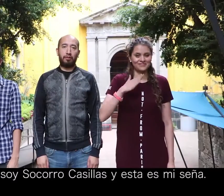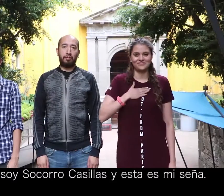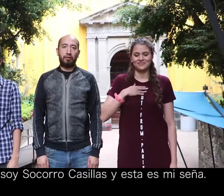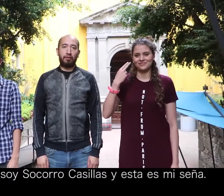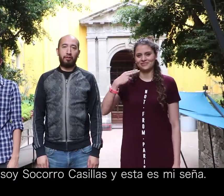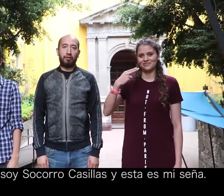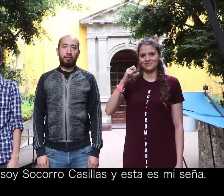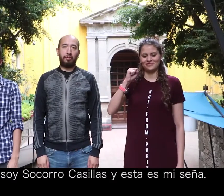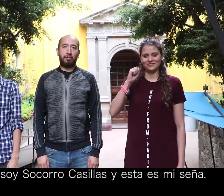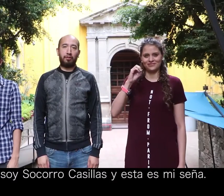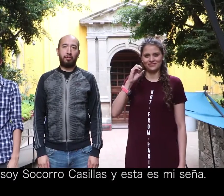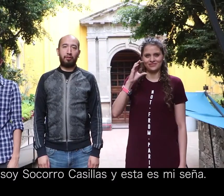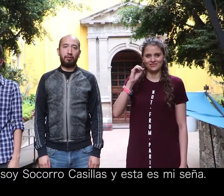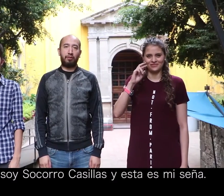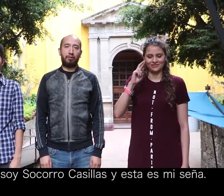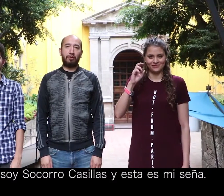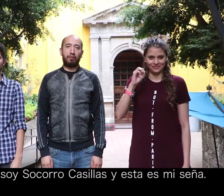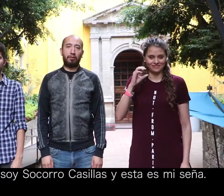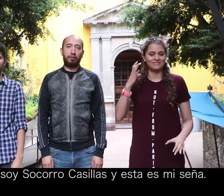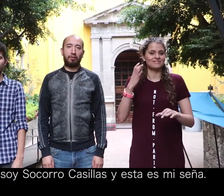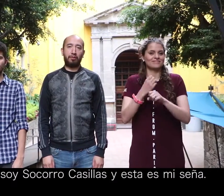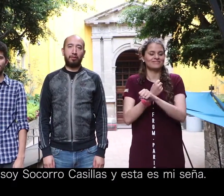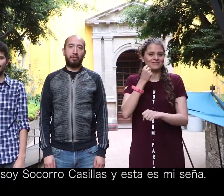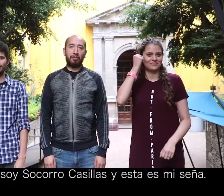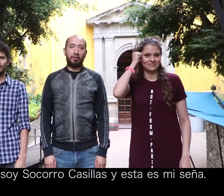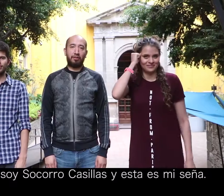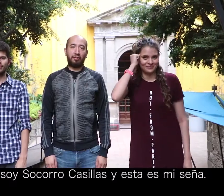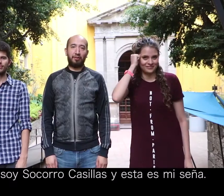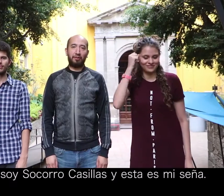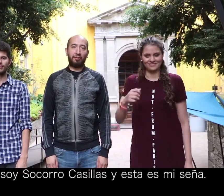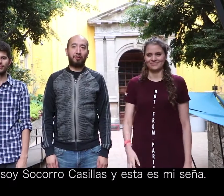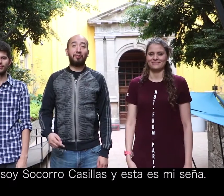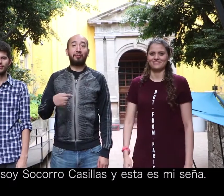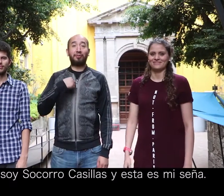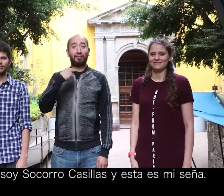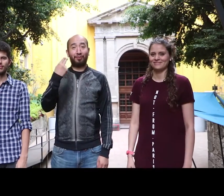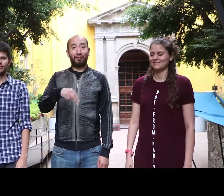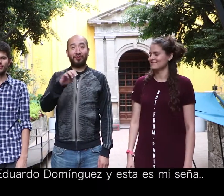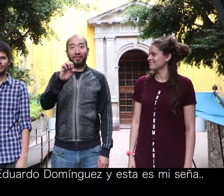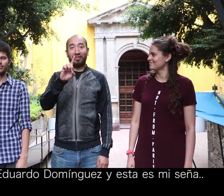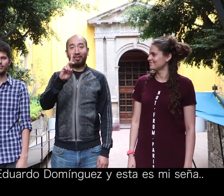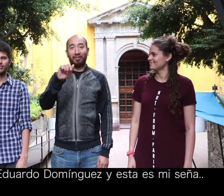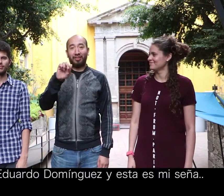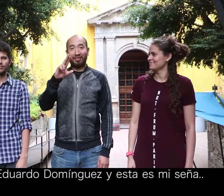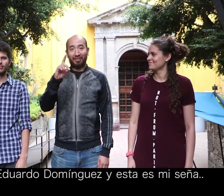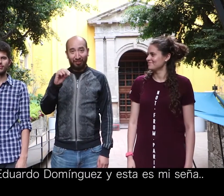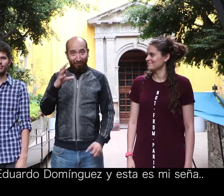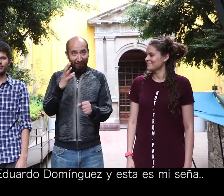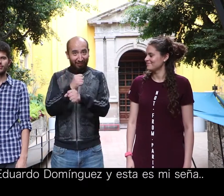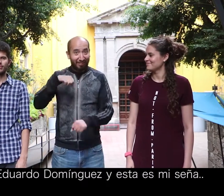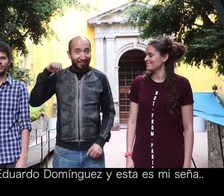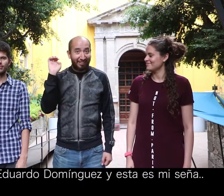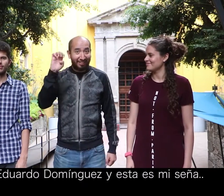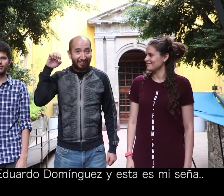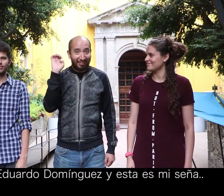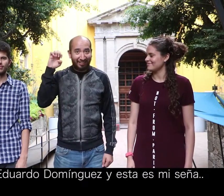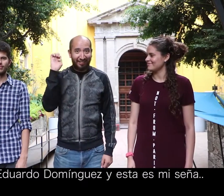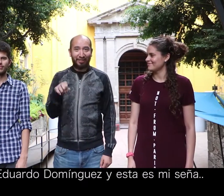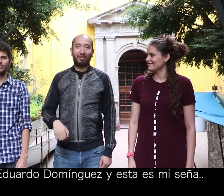Hola, yo soy Socorro Casillas y esta es mi seña, yo soy Eduardo Domínguez y esta es mi